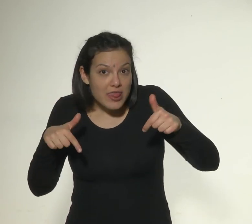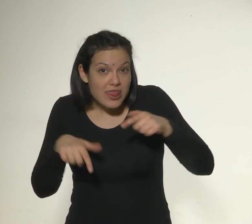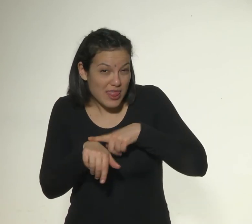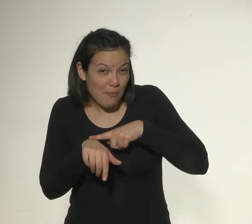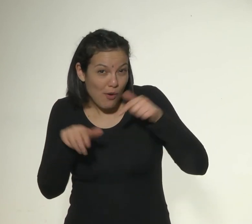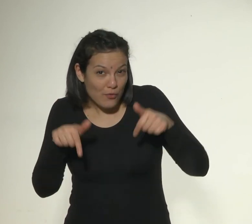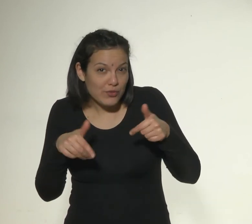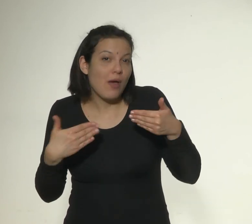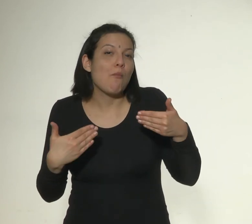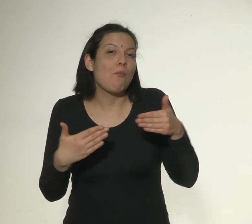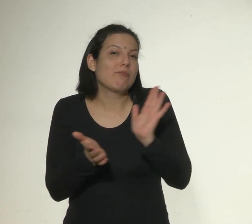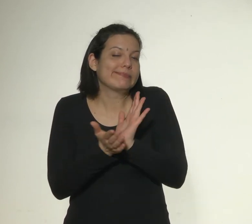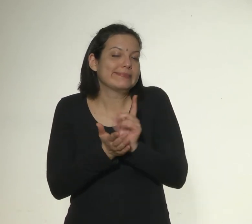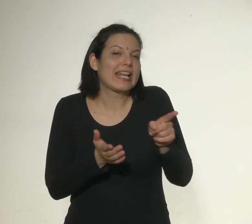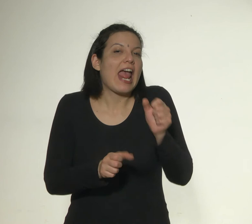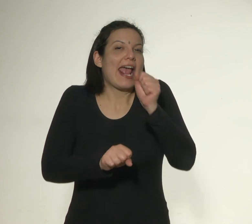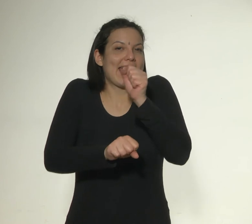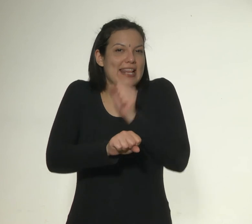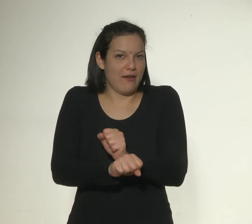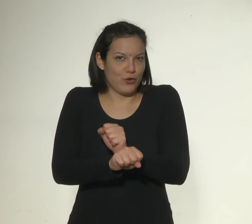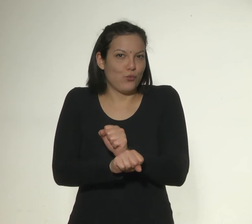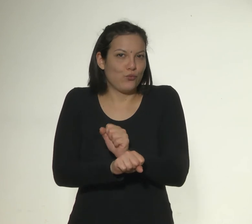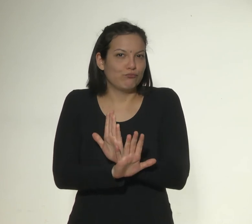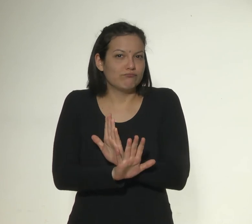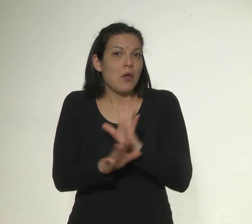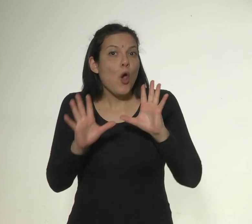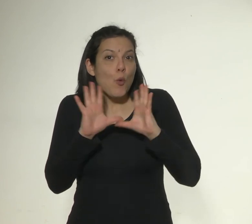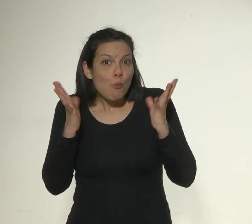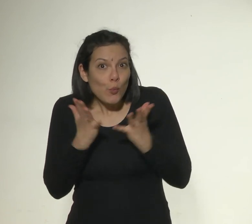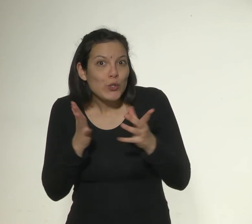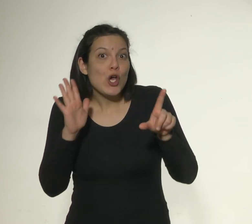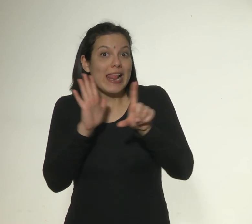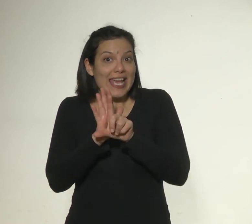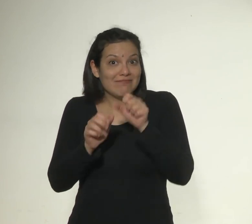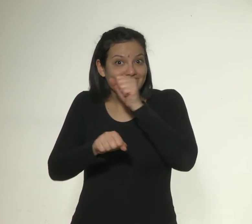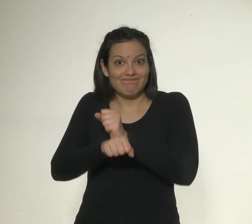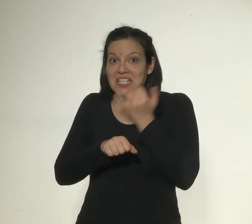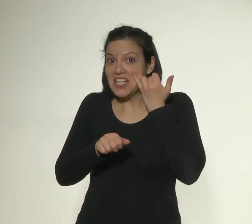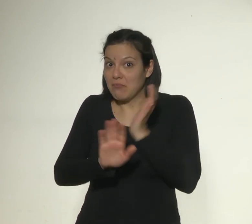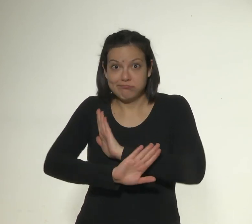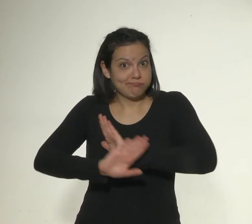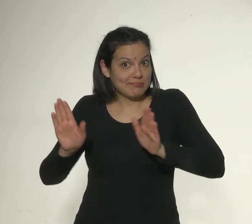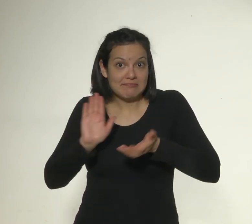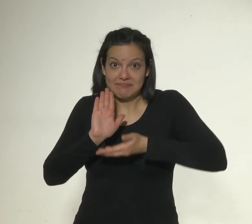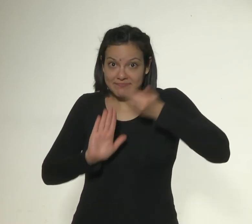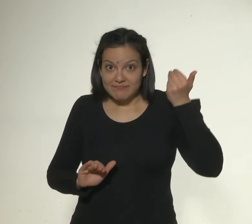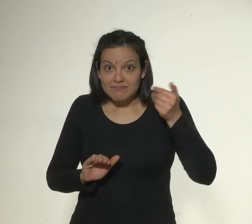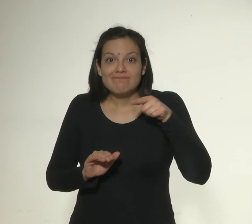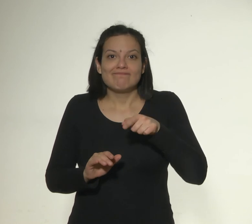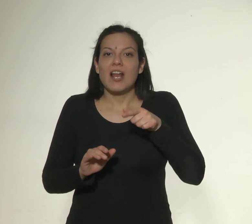hablar de esclavitud, aunque alrededor del mundo se haya abolido las cadenas y grilletes, las formas de captación